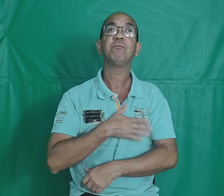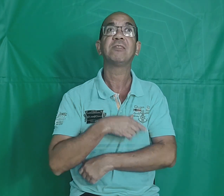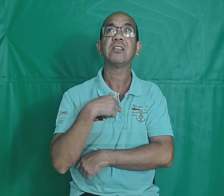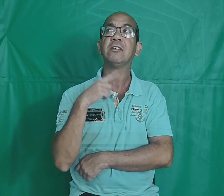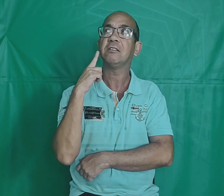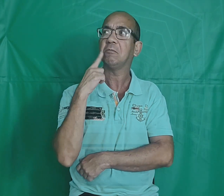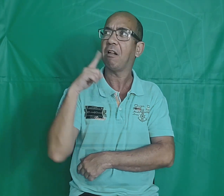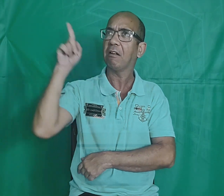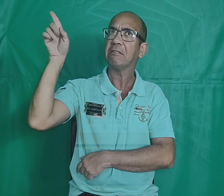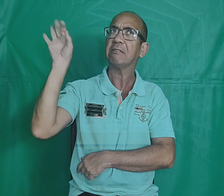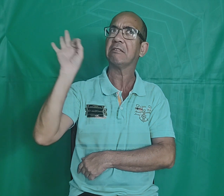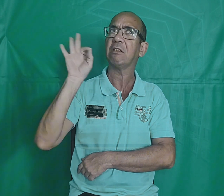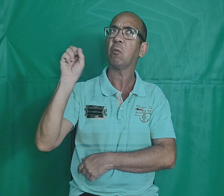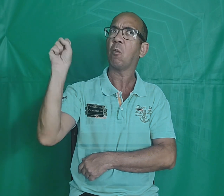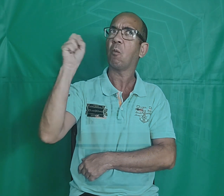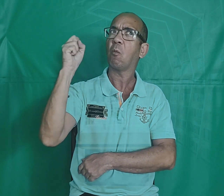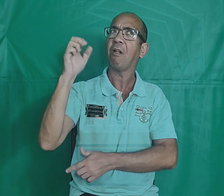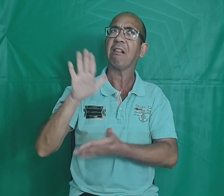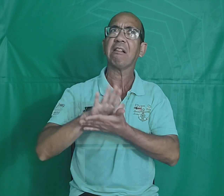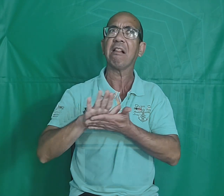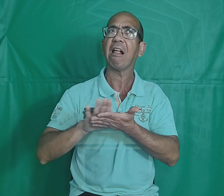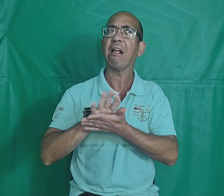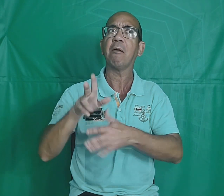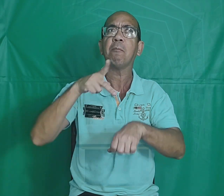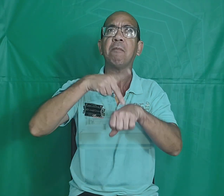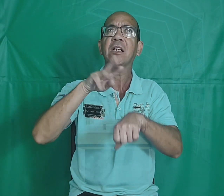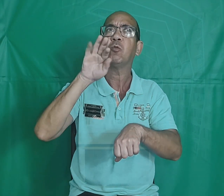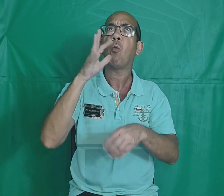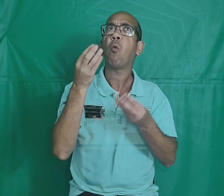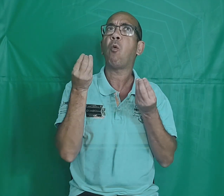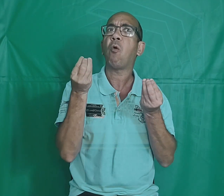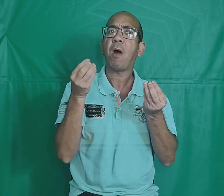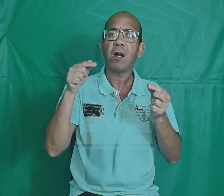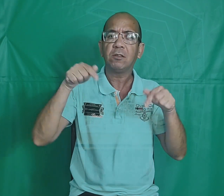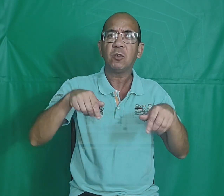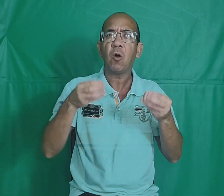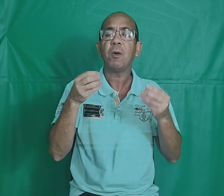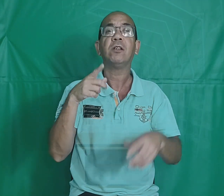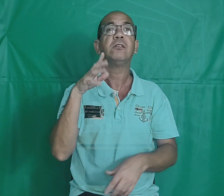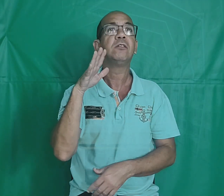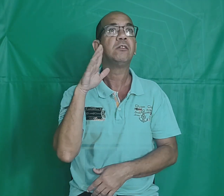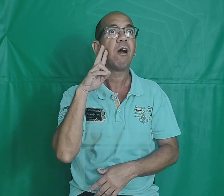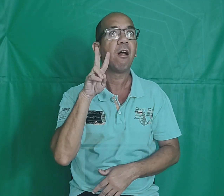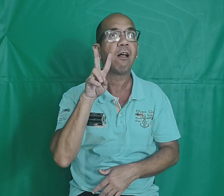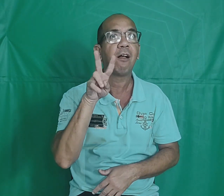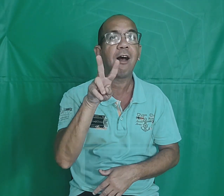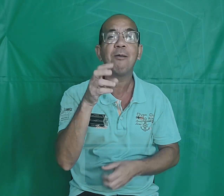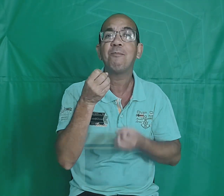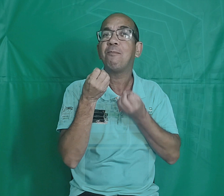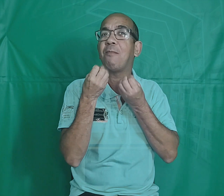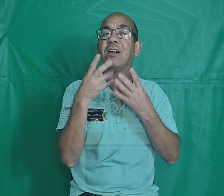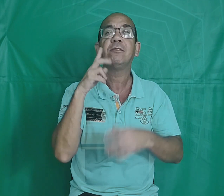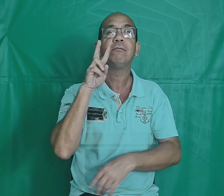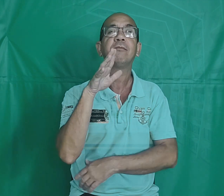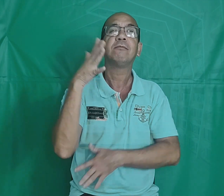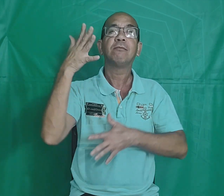agradou muito. É incrível, não é? Na minha cidade, Saquarema, não há intérprete na igreja, mas na cidade vizinha, Rio Bonito, existe.